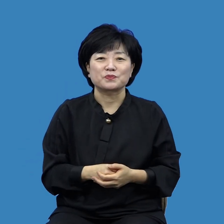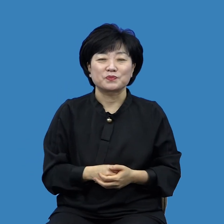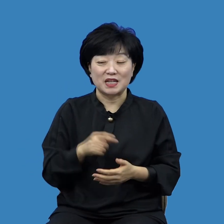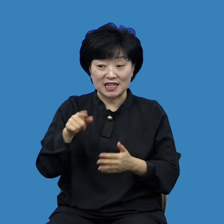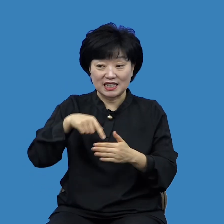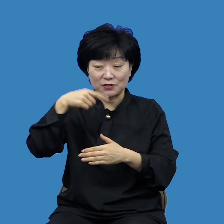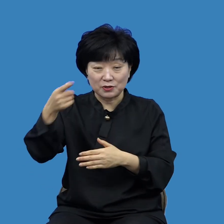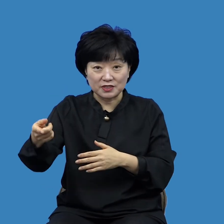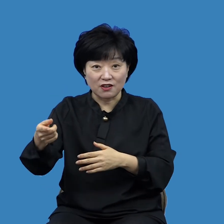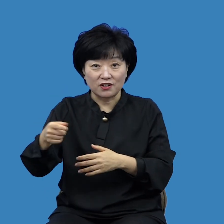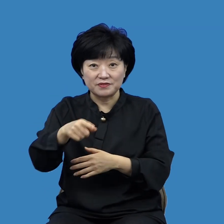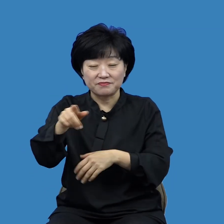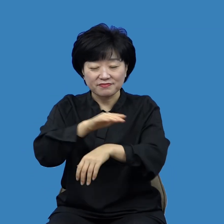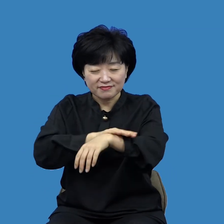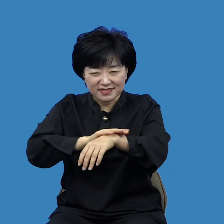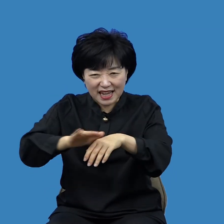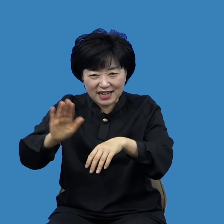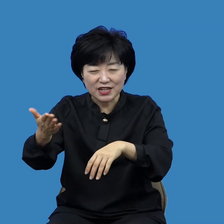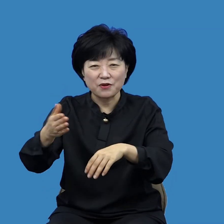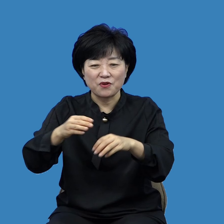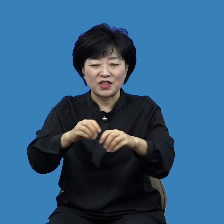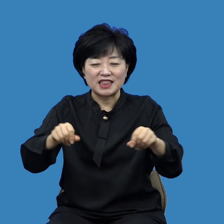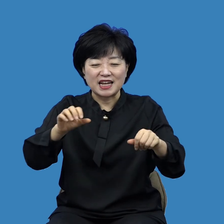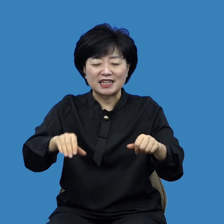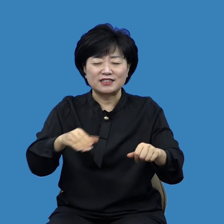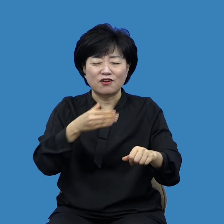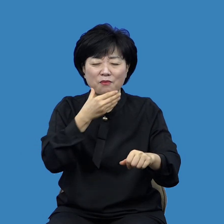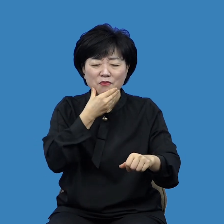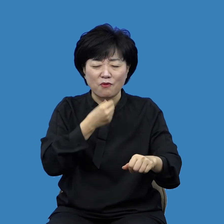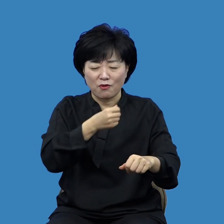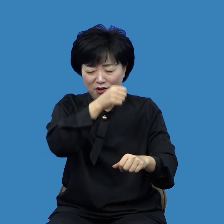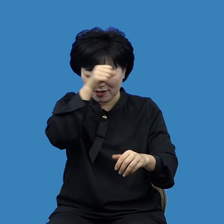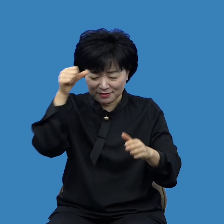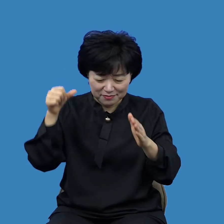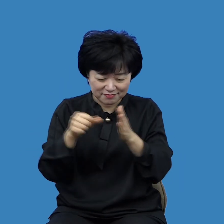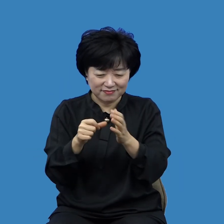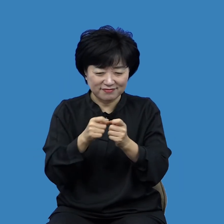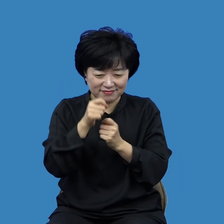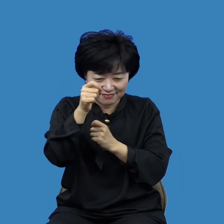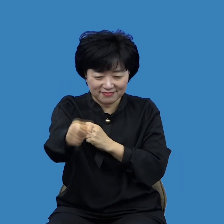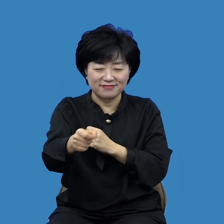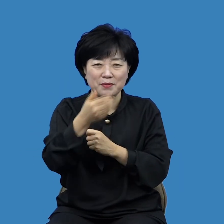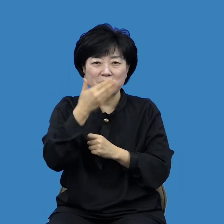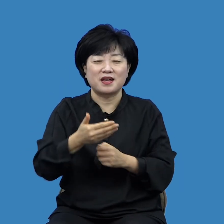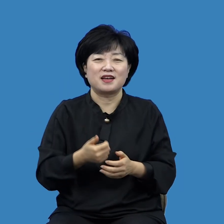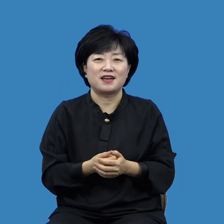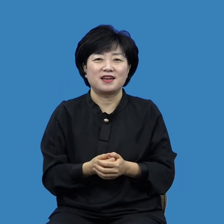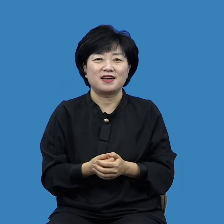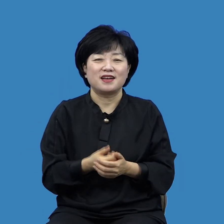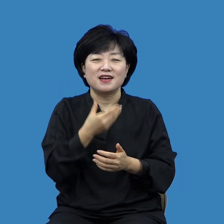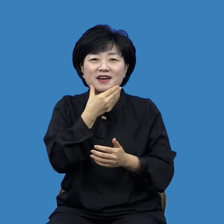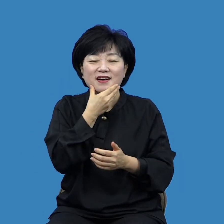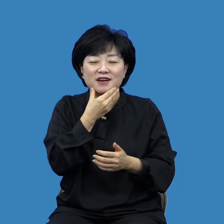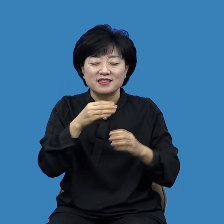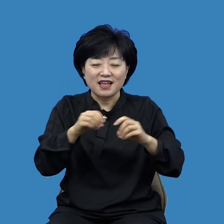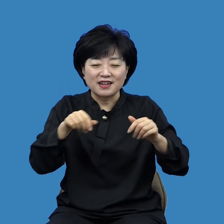이로써 내가 잘 되고 땅에서 장수하리라 그랬어요. 땅에서 복을 받는 길이라는 거예요